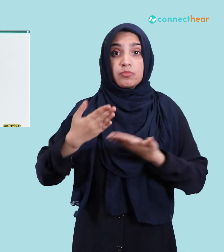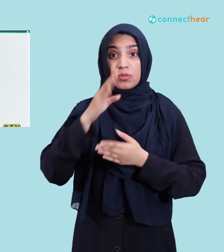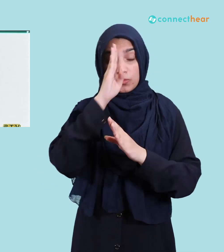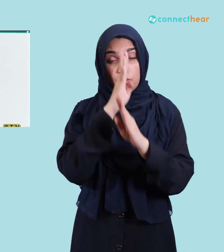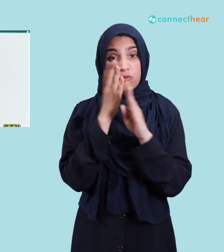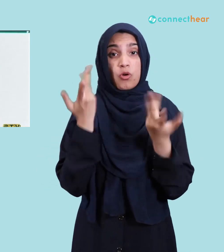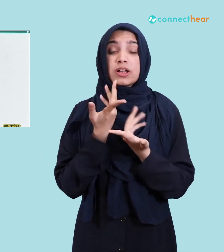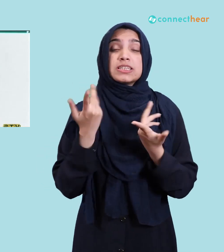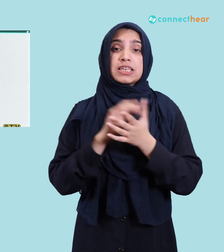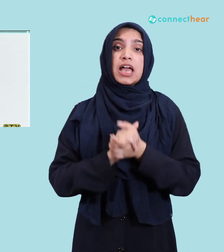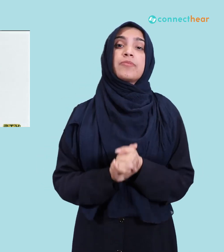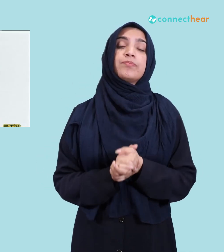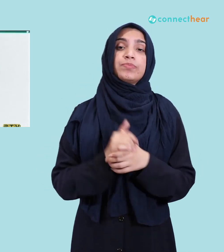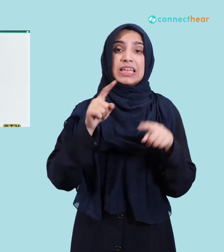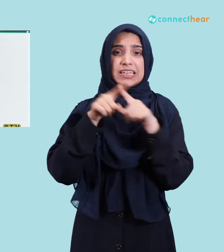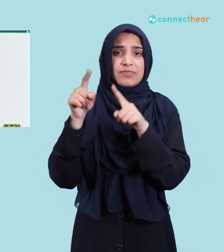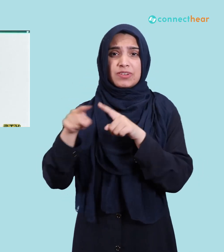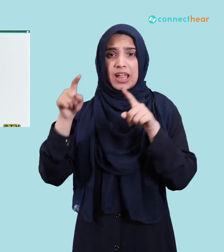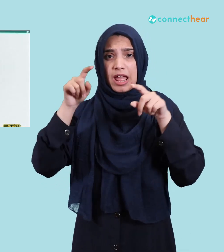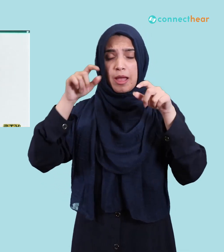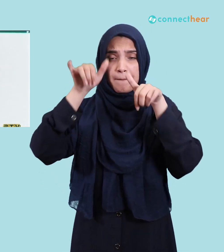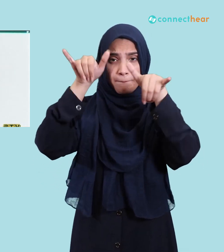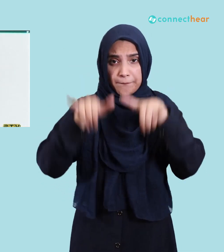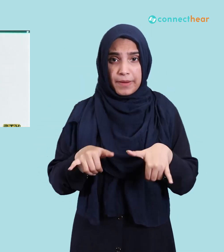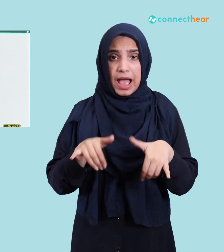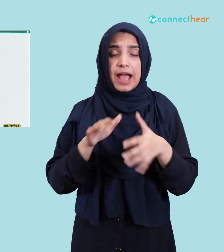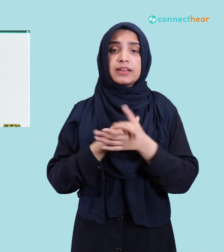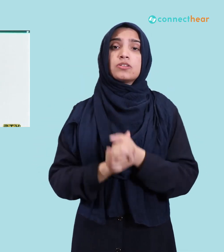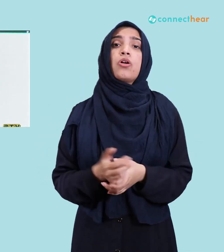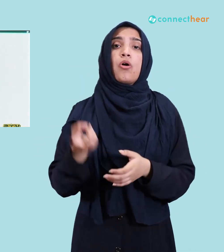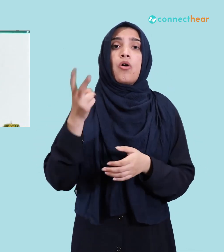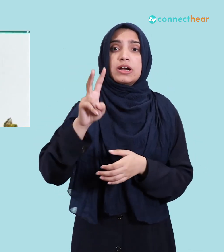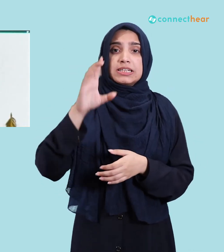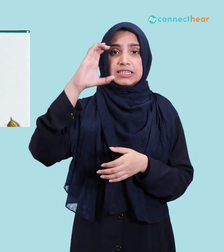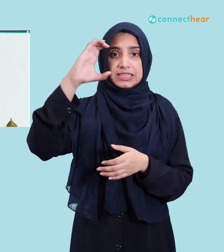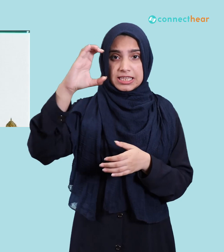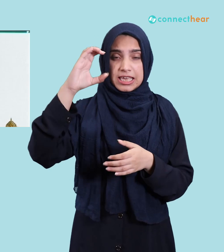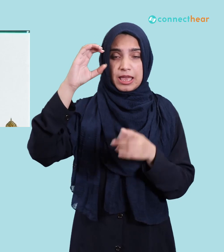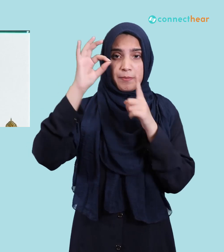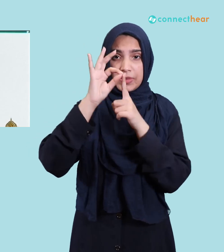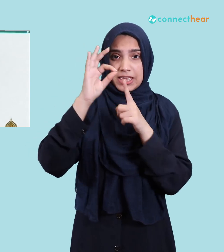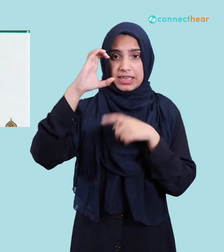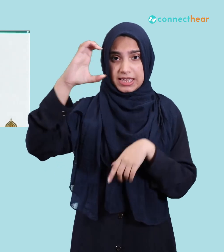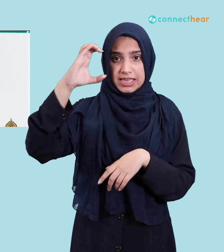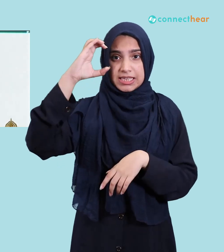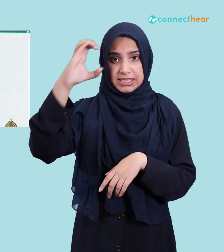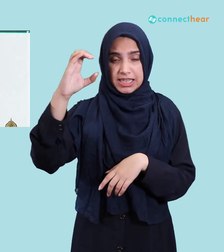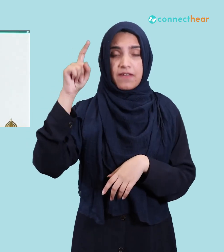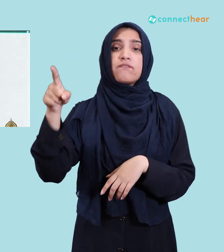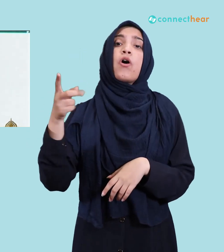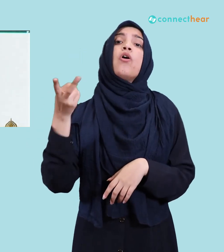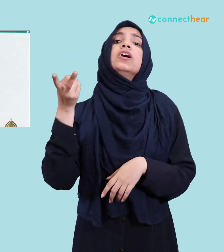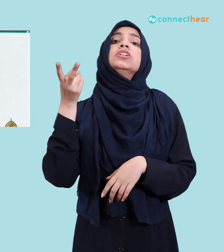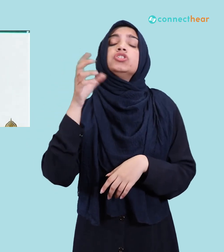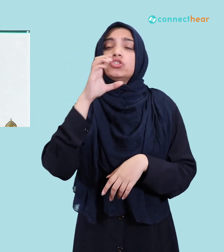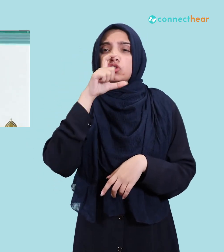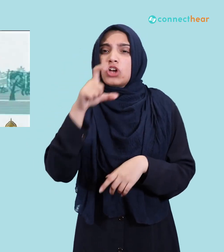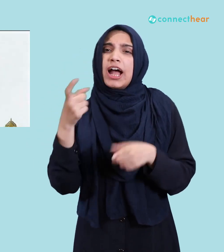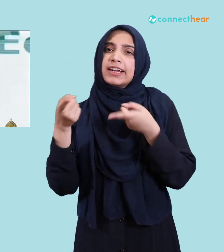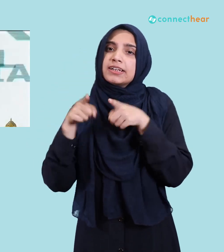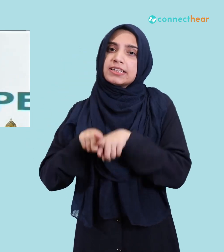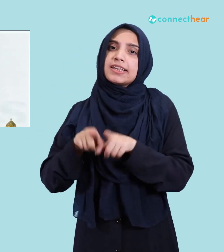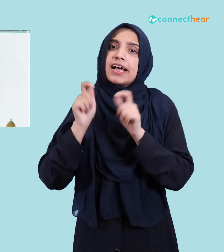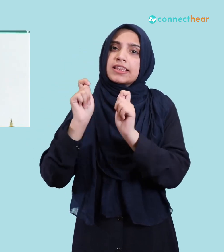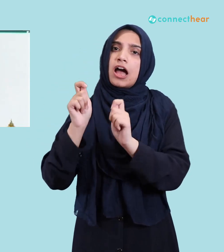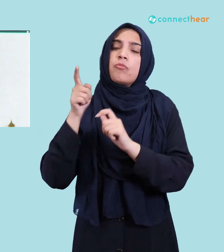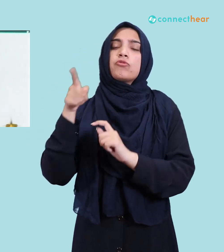ہے، اس کی کولیبریشن یہ CPEC کے اندر آتا ہے، یعنی جو چائنا پاکستان اکنامک کوریڈور کا